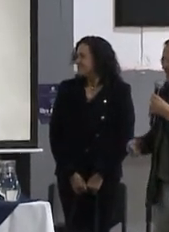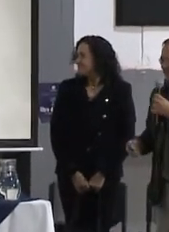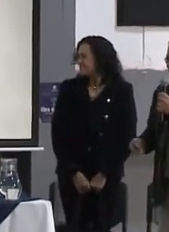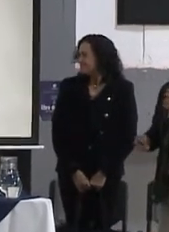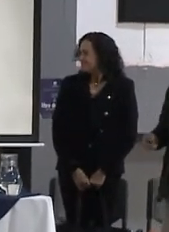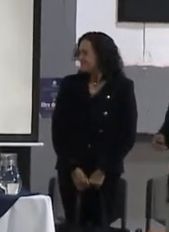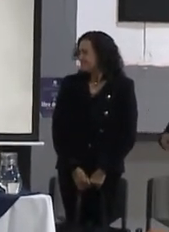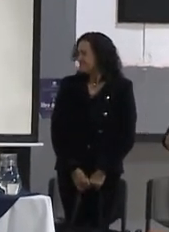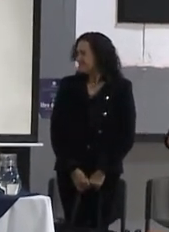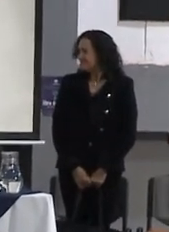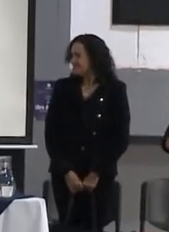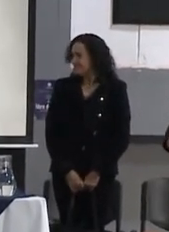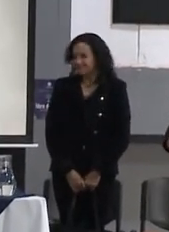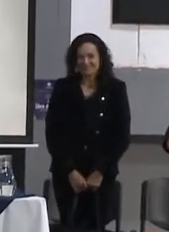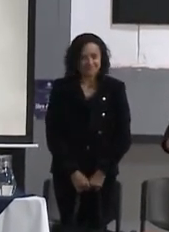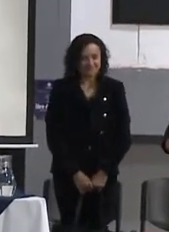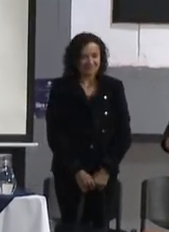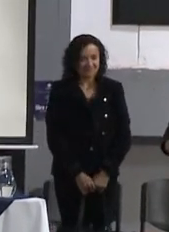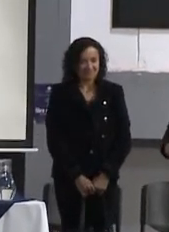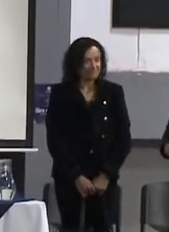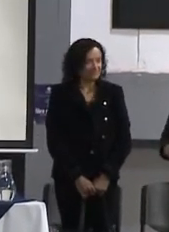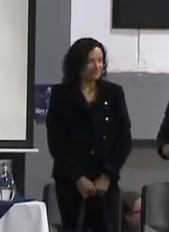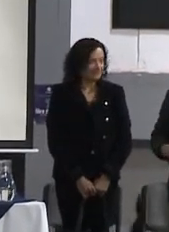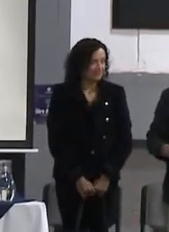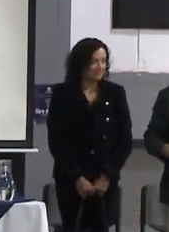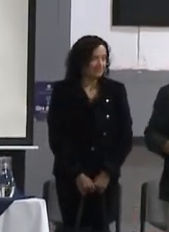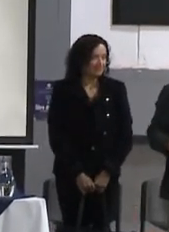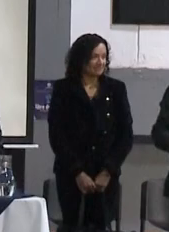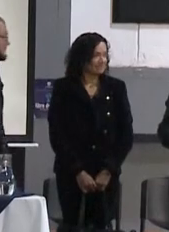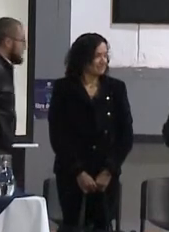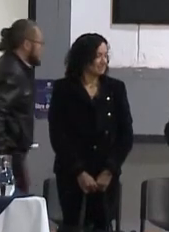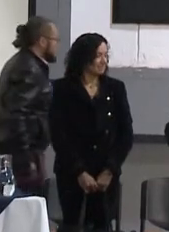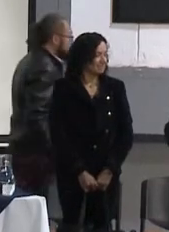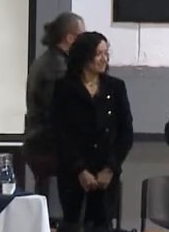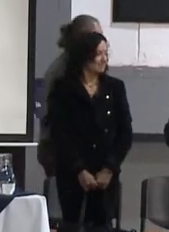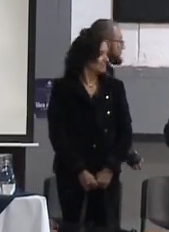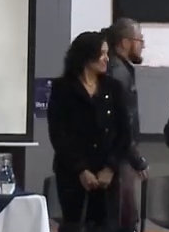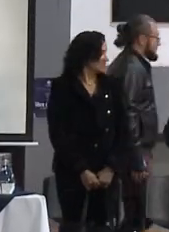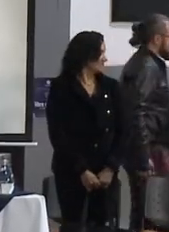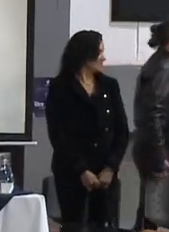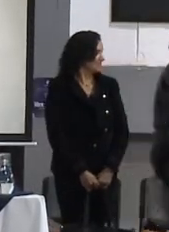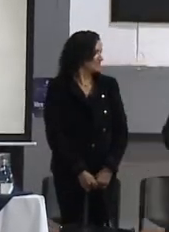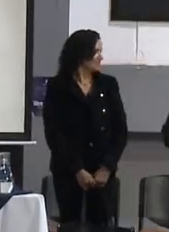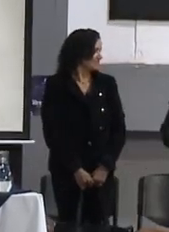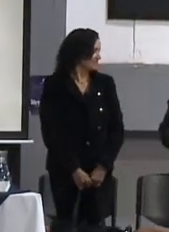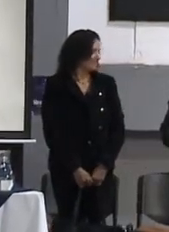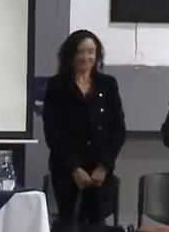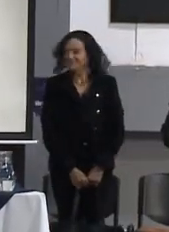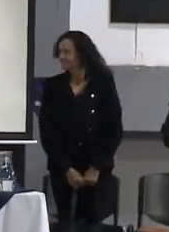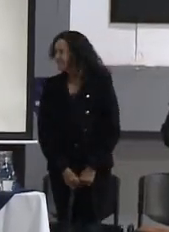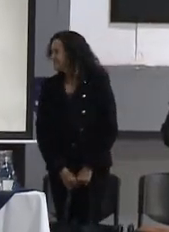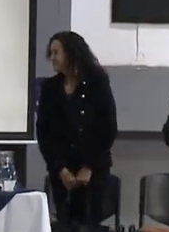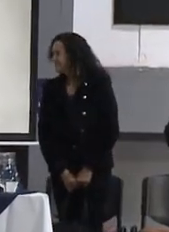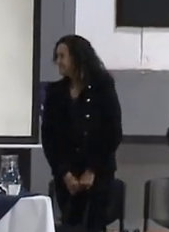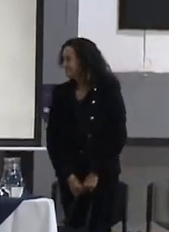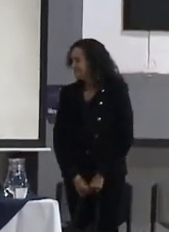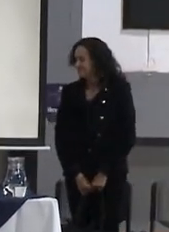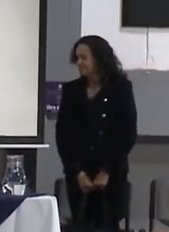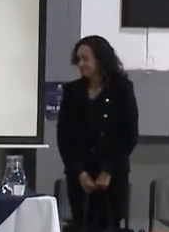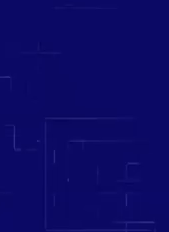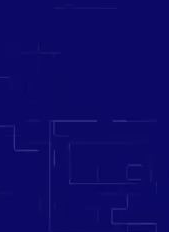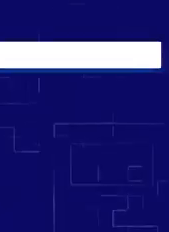este sea un comenzar muy lleno de logros para este segundo semestre